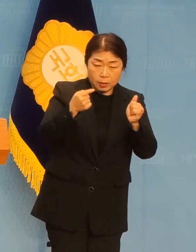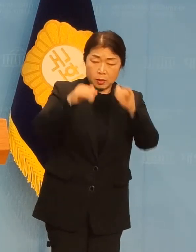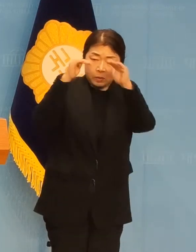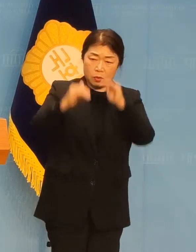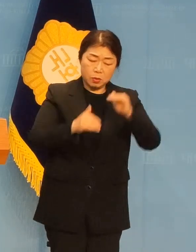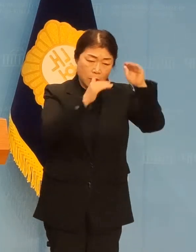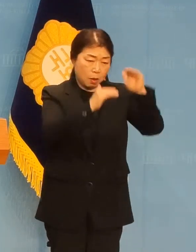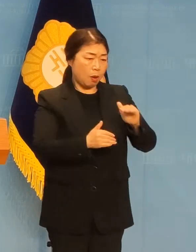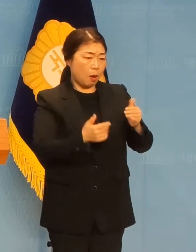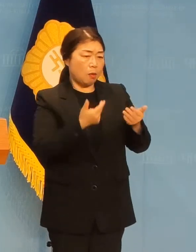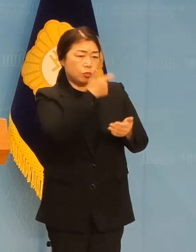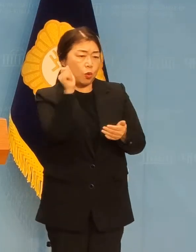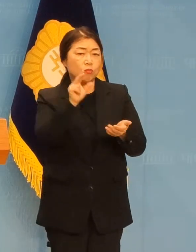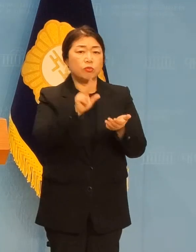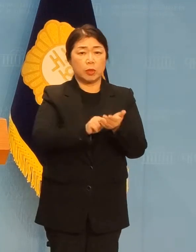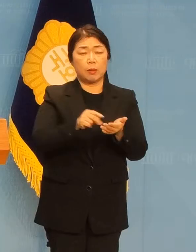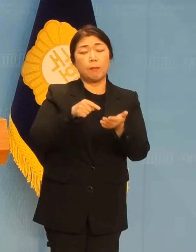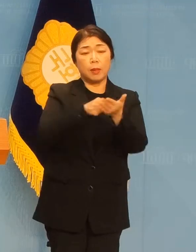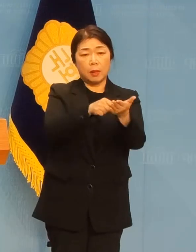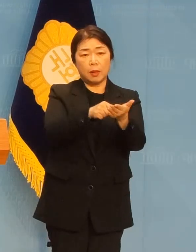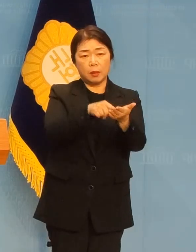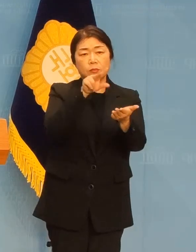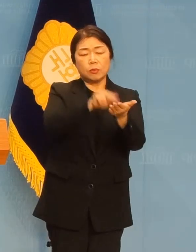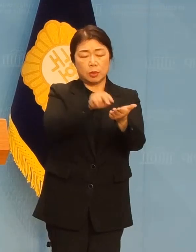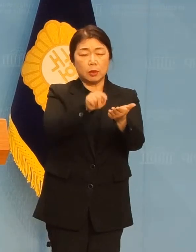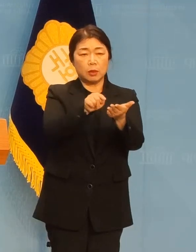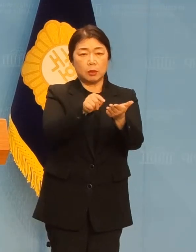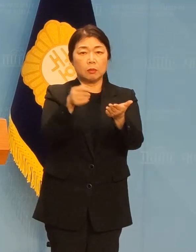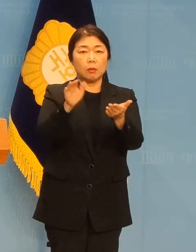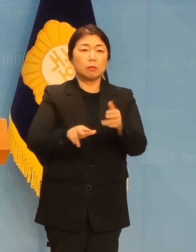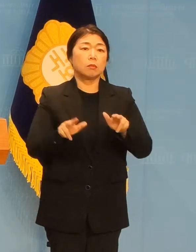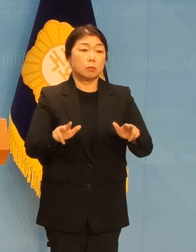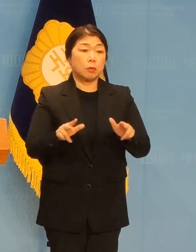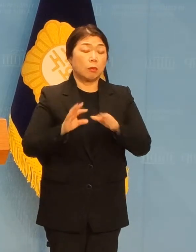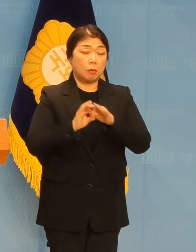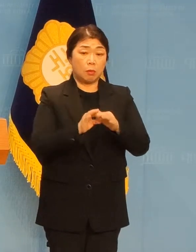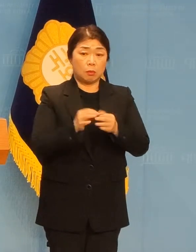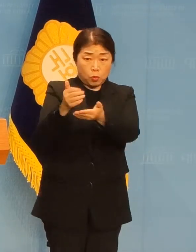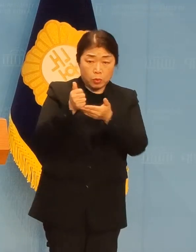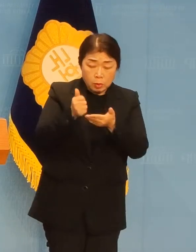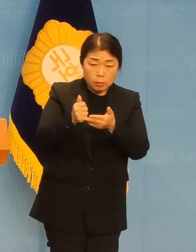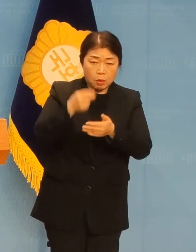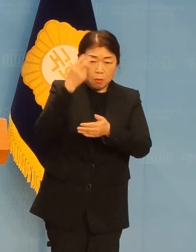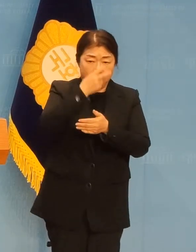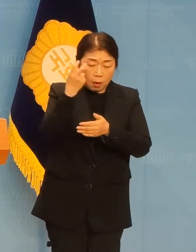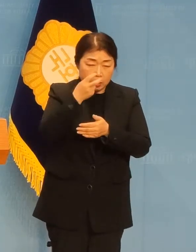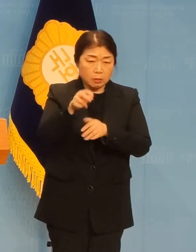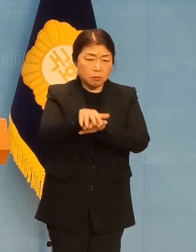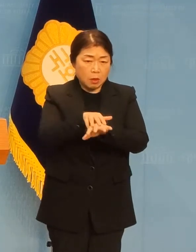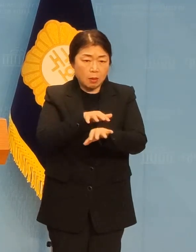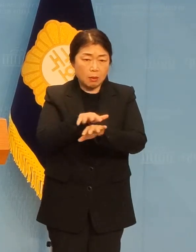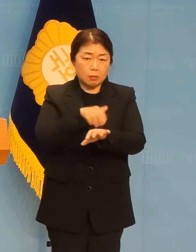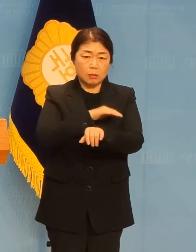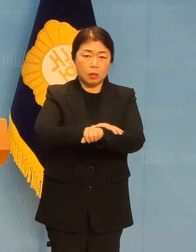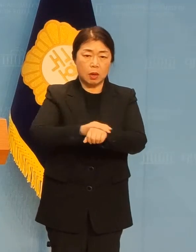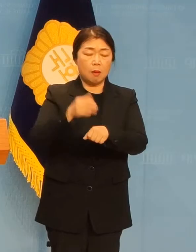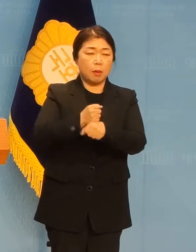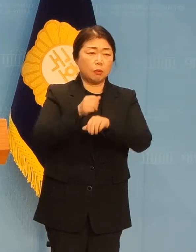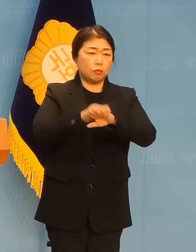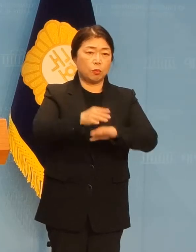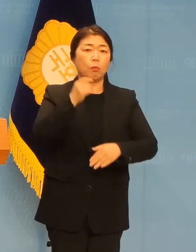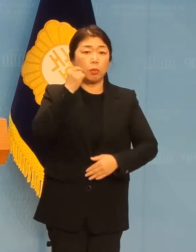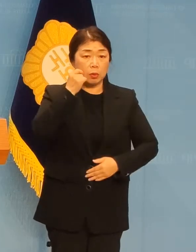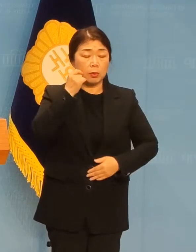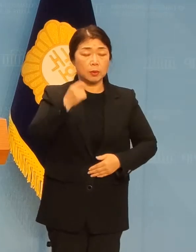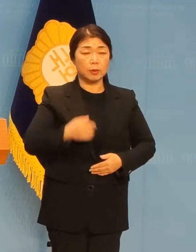미흡하다고 지적되었음에도 불구하고 아직도 서울시는 승객 관리 체계를 제대로 구축하지 못하고